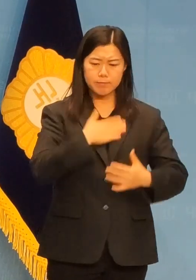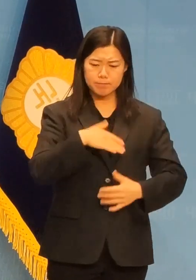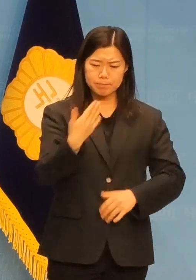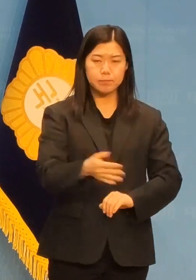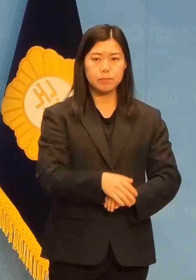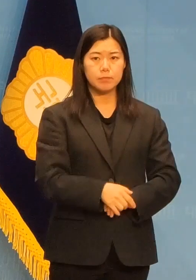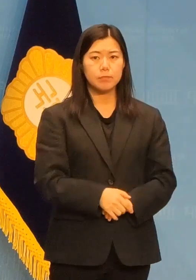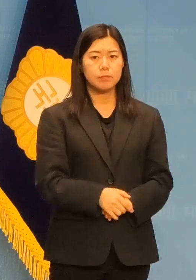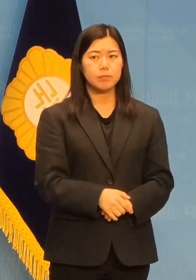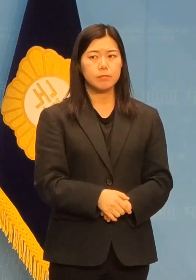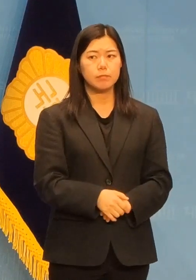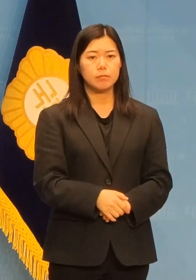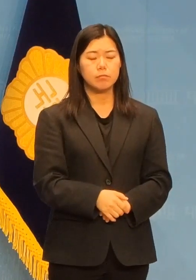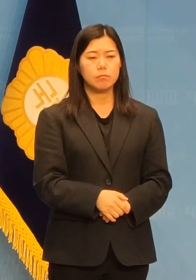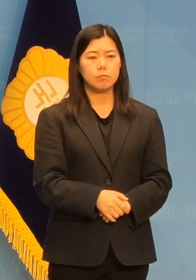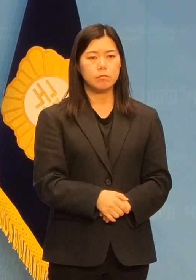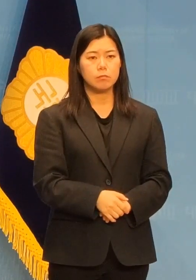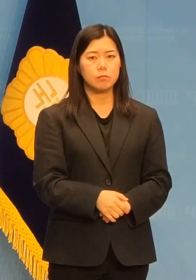경고합니다.